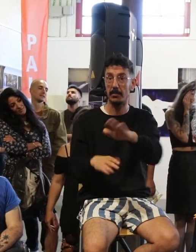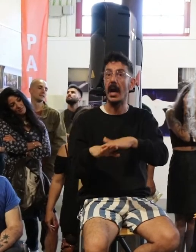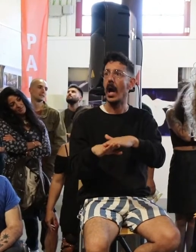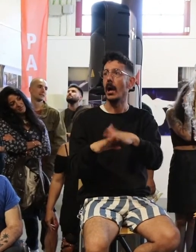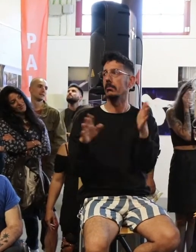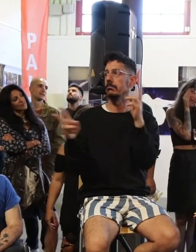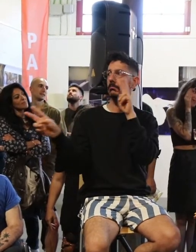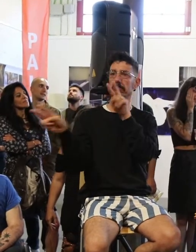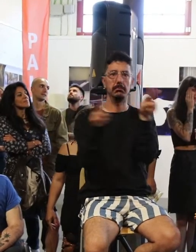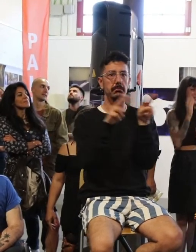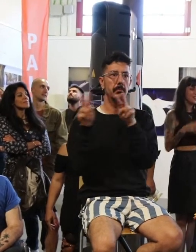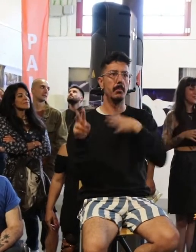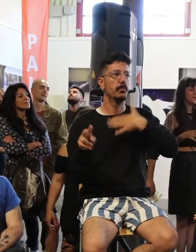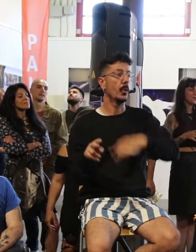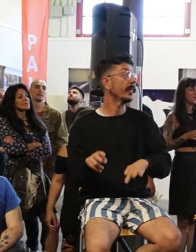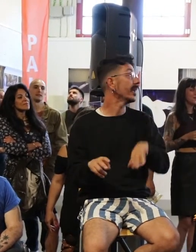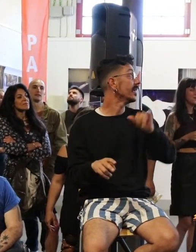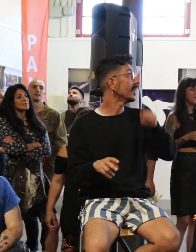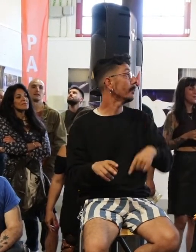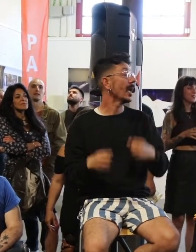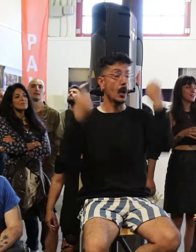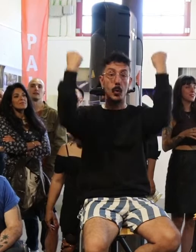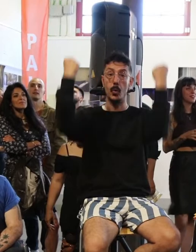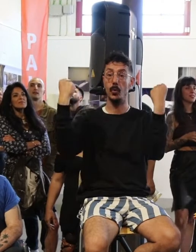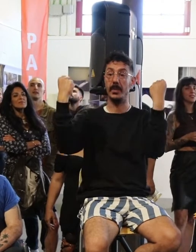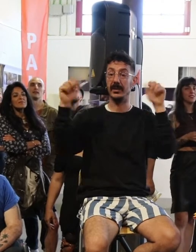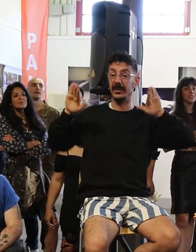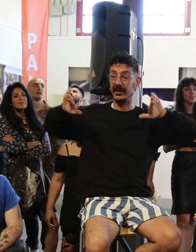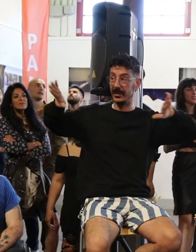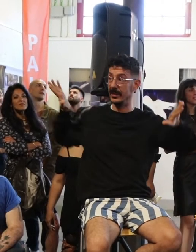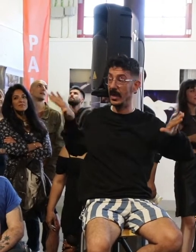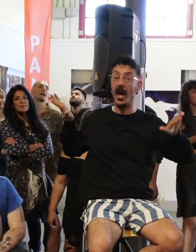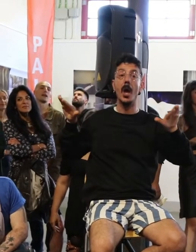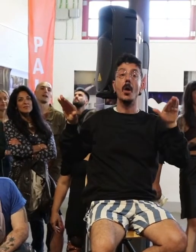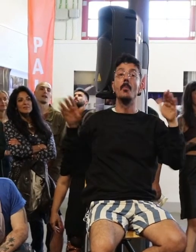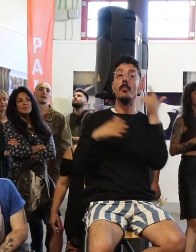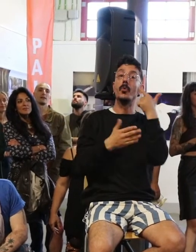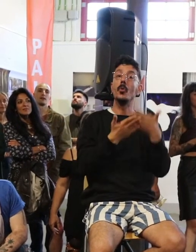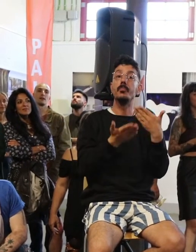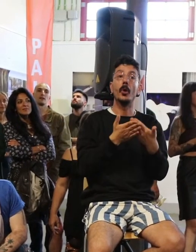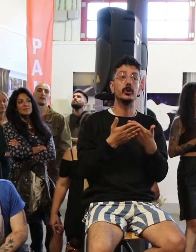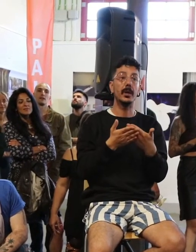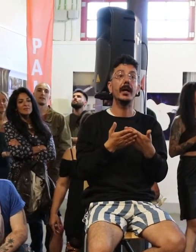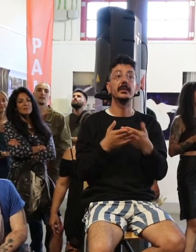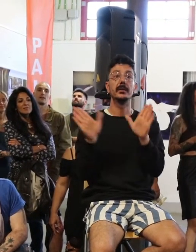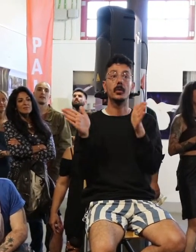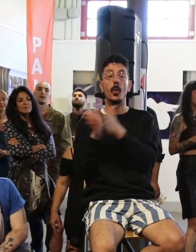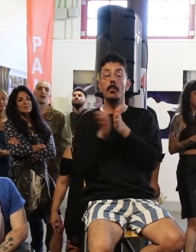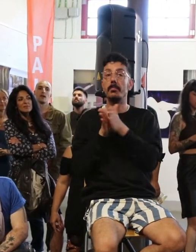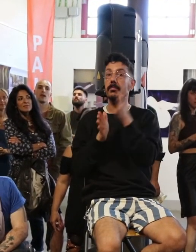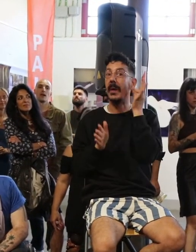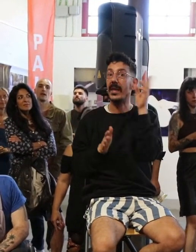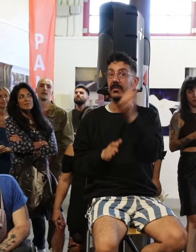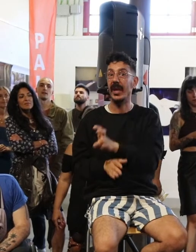aquí, en els dos cantons d'aquestes dues columnes, teniu una proposta que han fet les companyes d'Espectros de l'Urbano, perquè